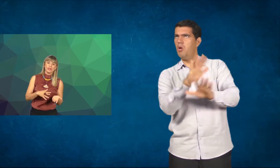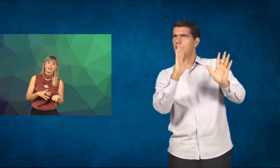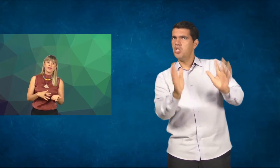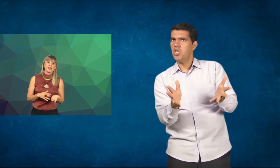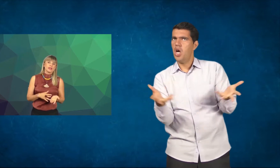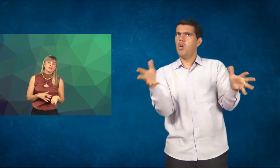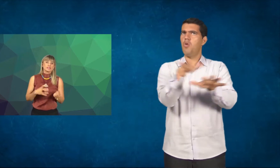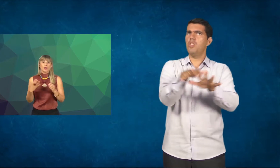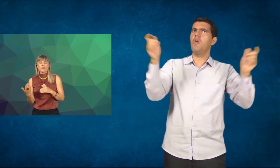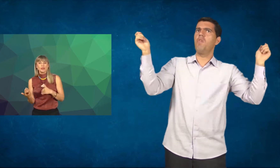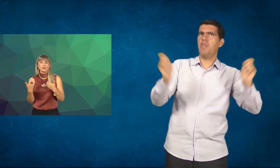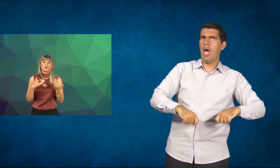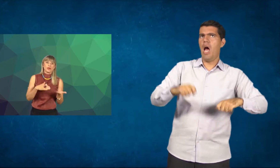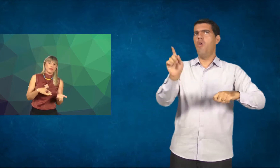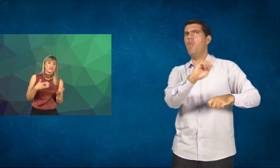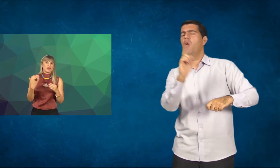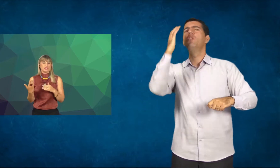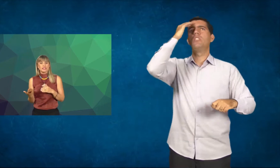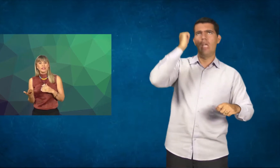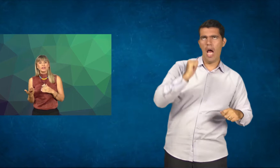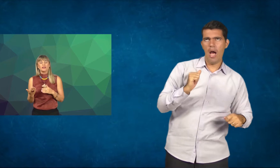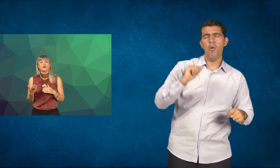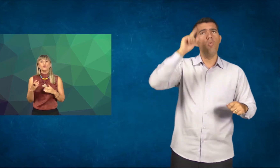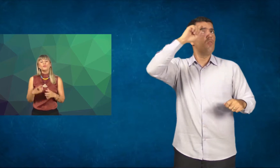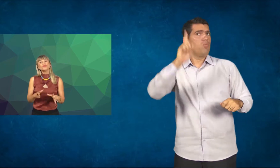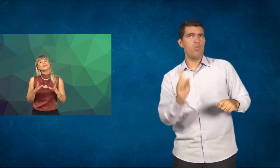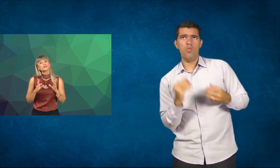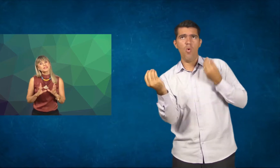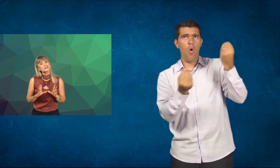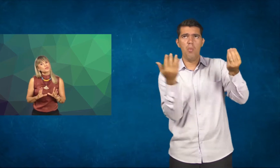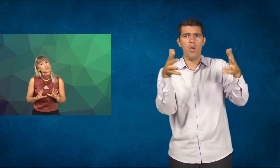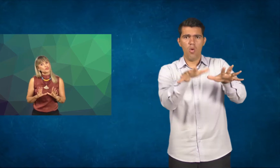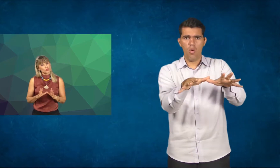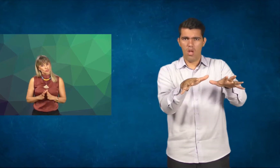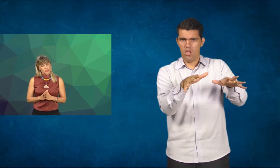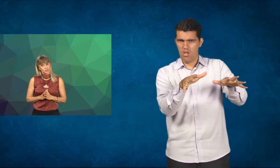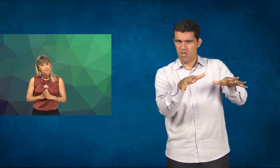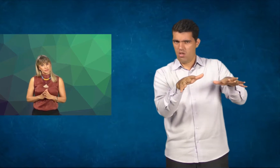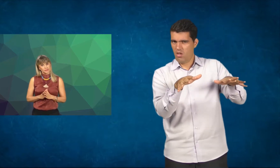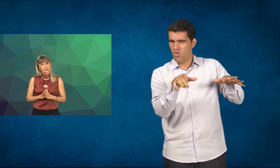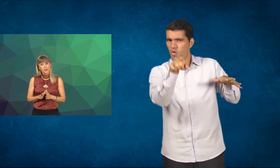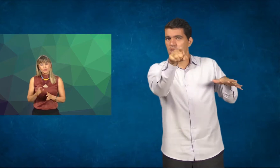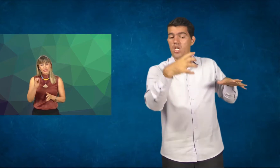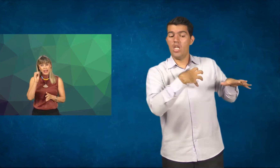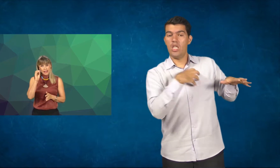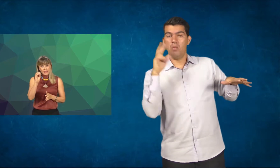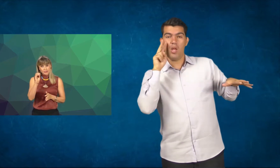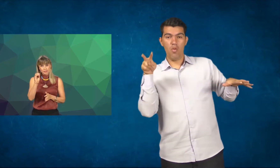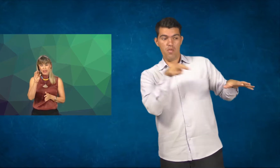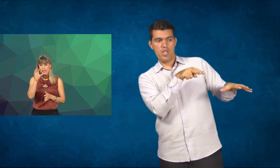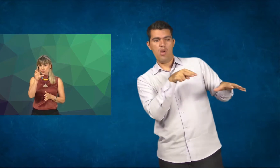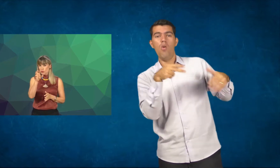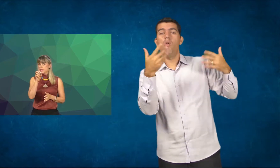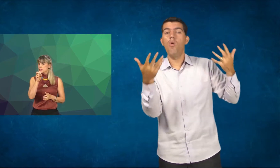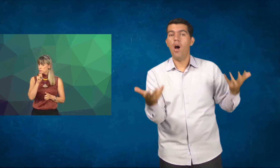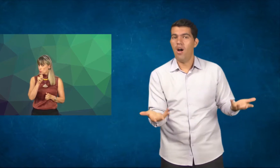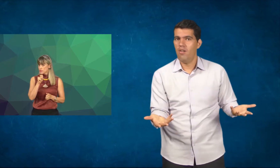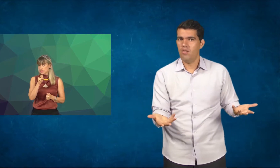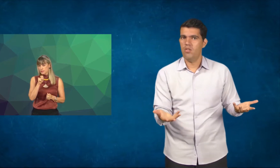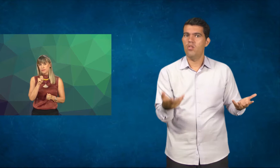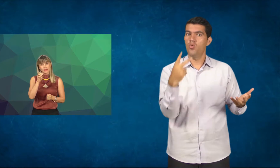para incluir, de saber ou não saber o que fazer, como que você se posiciona? Então, traga para a